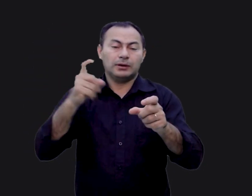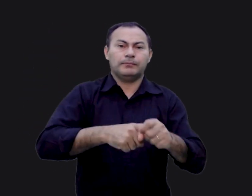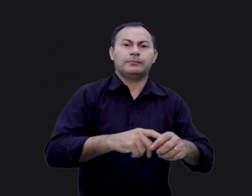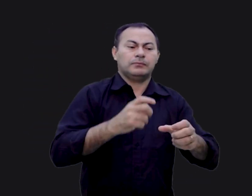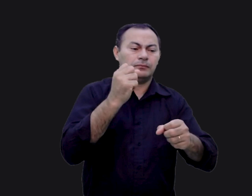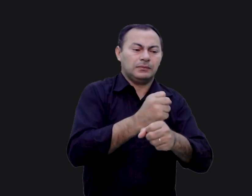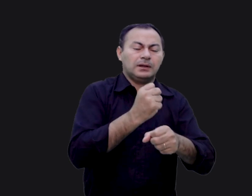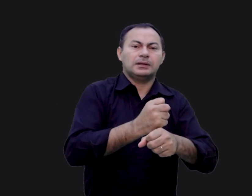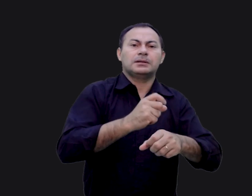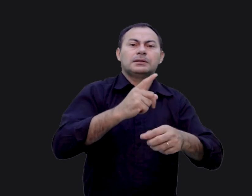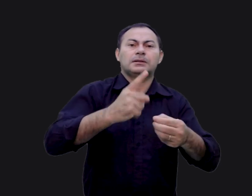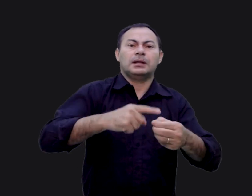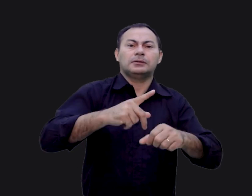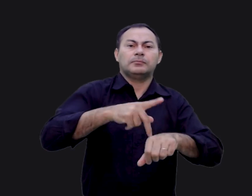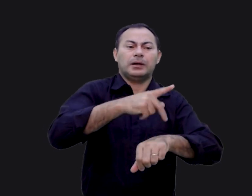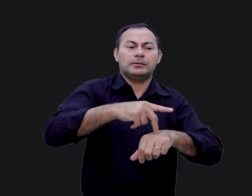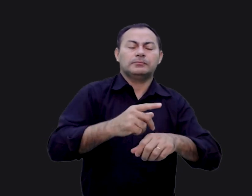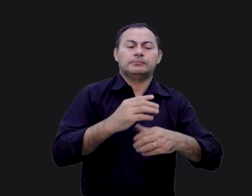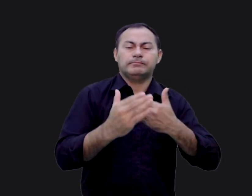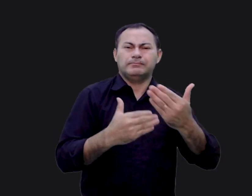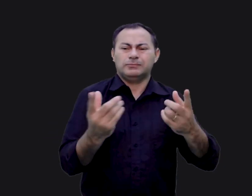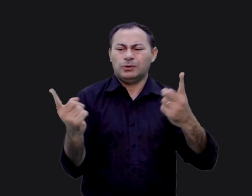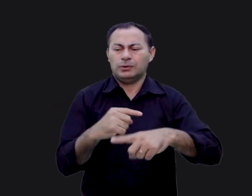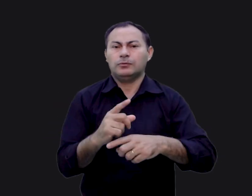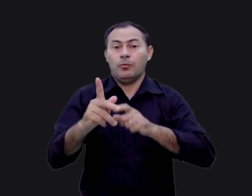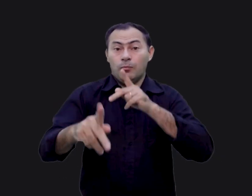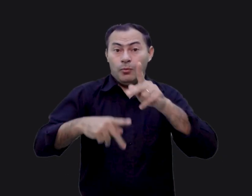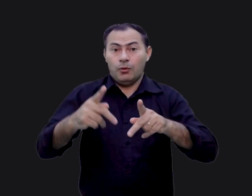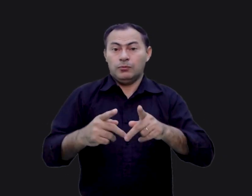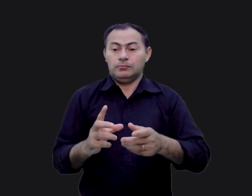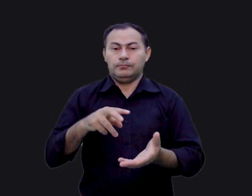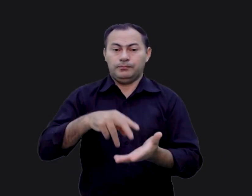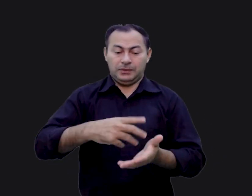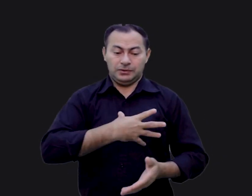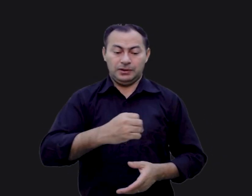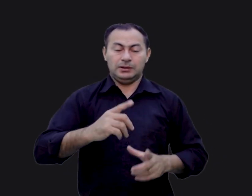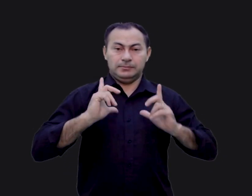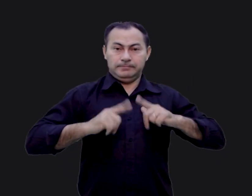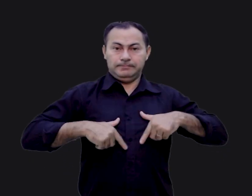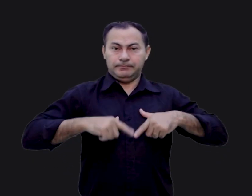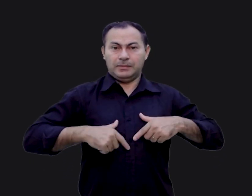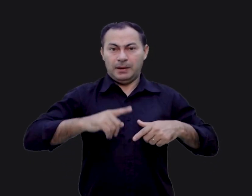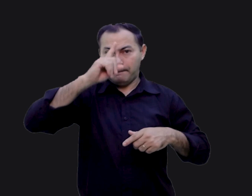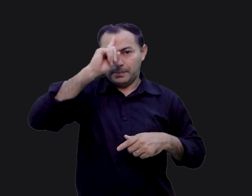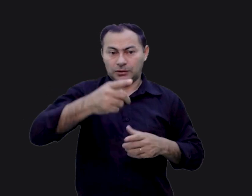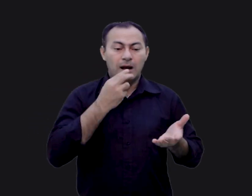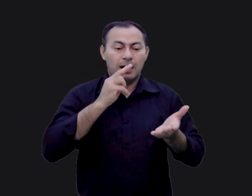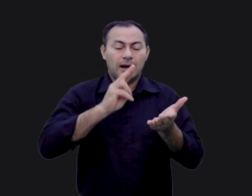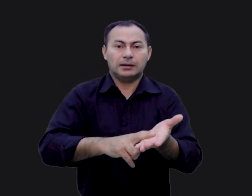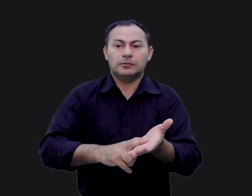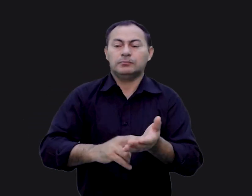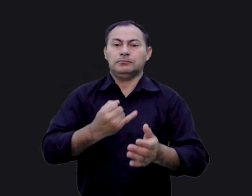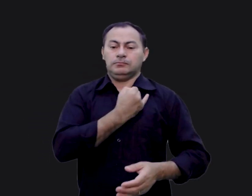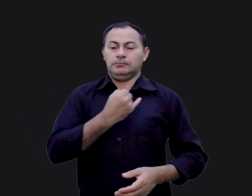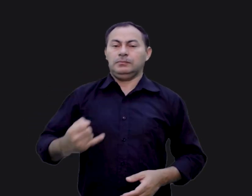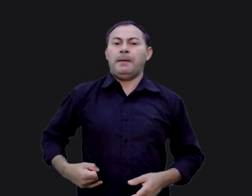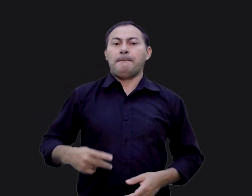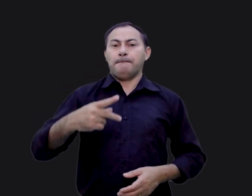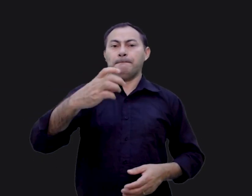país. Havia muita oposição contra a reconstrução. O povo que se opunha aos filhos de Israel mandou uma carta para o imperador da